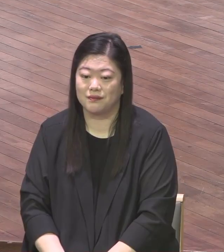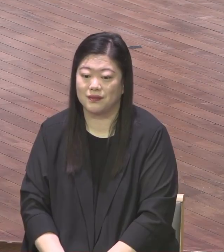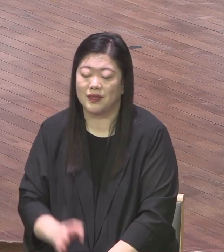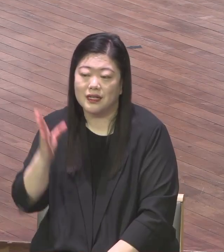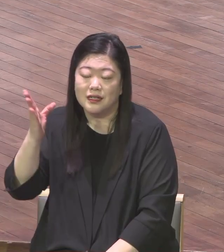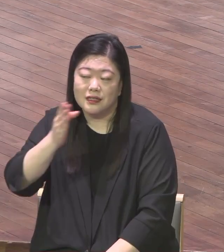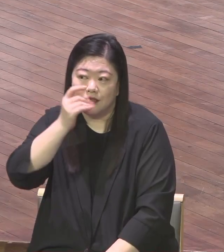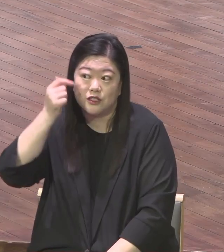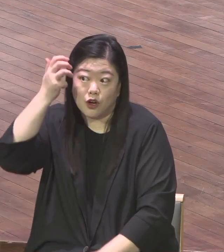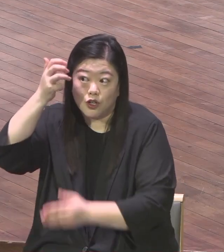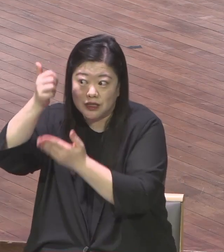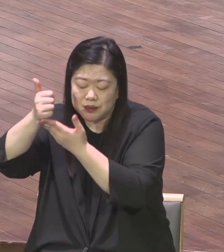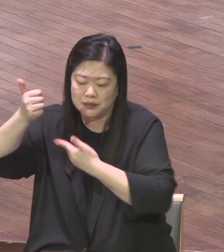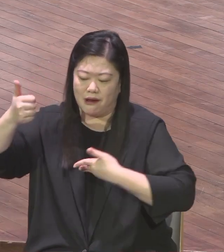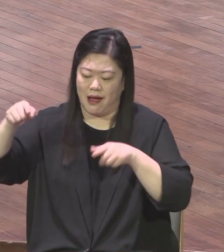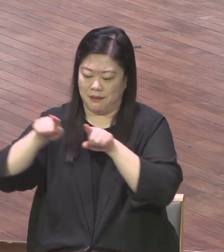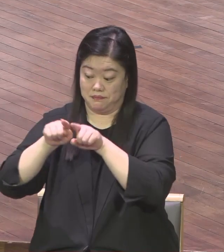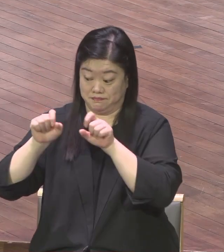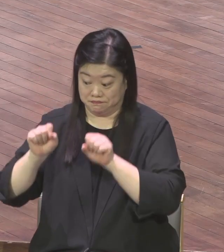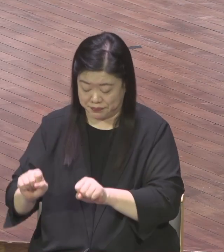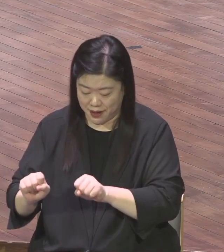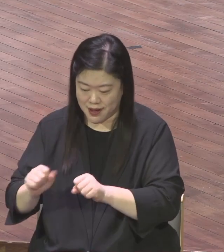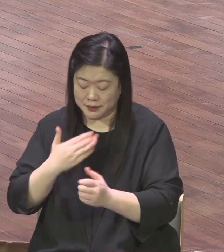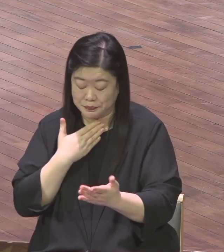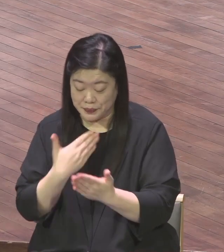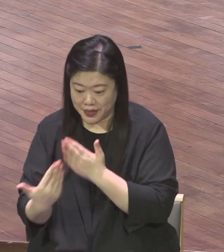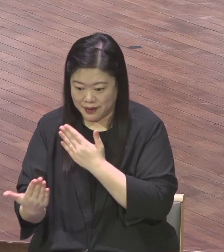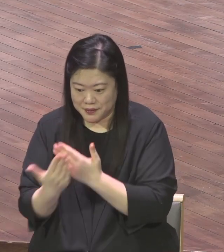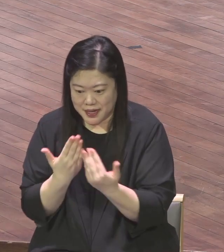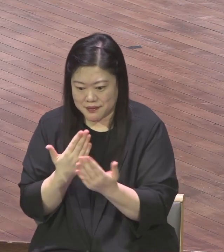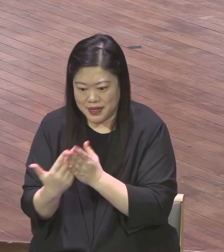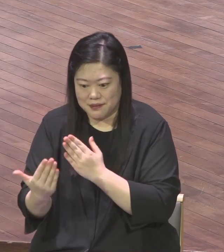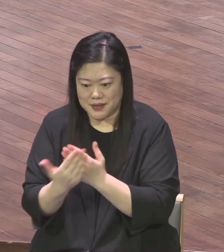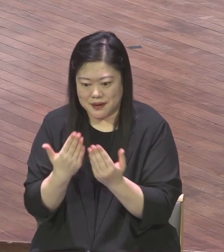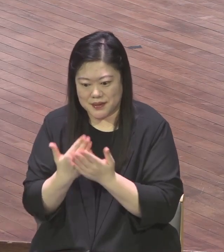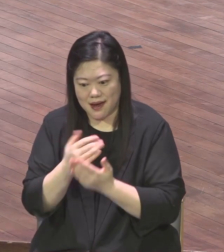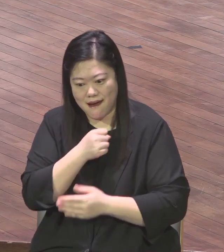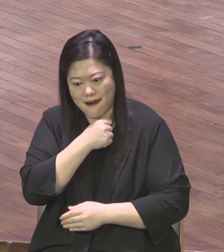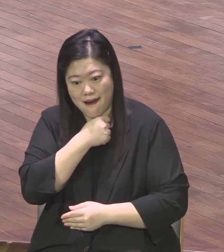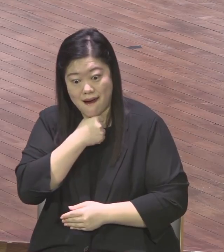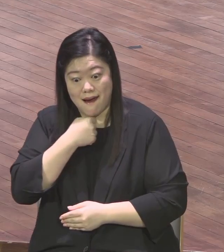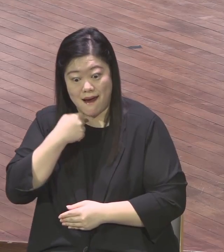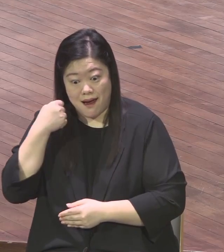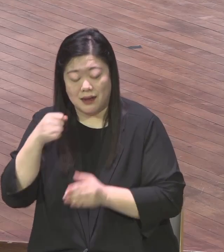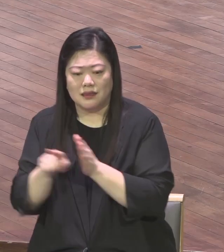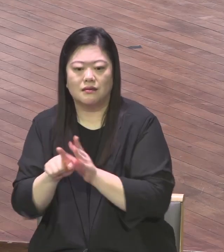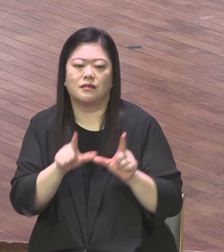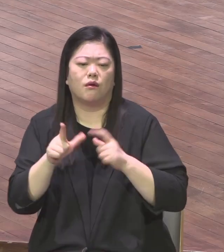하는 것이 신앙생활의 묘미다. 이걸 신앙생활,